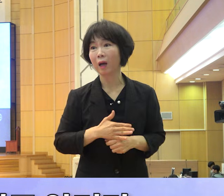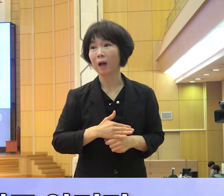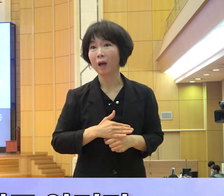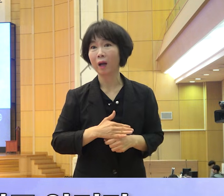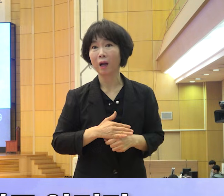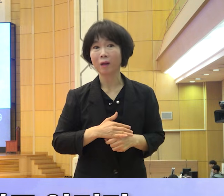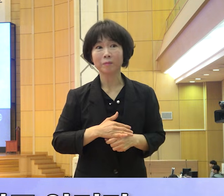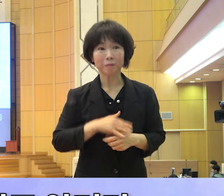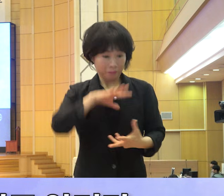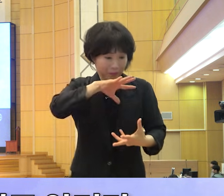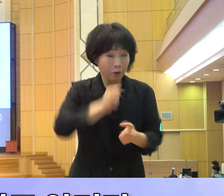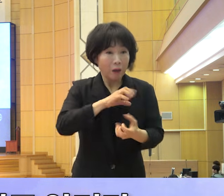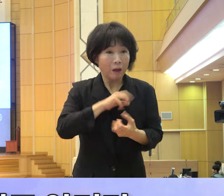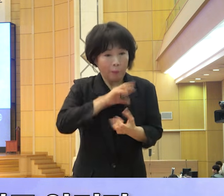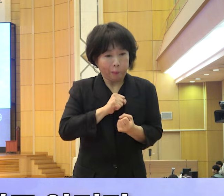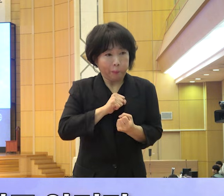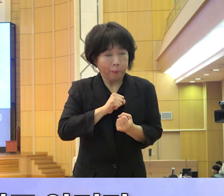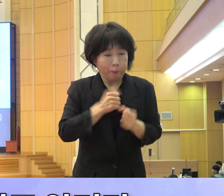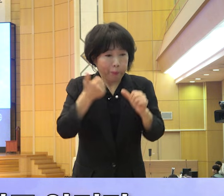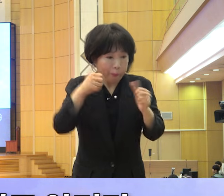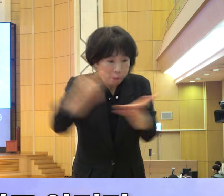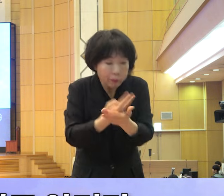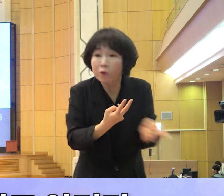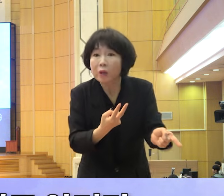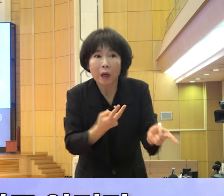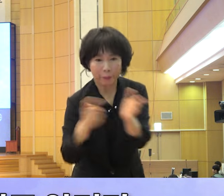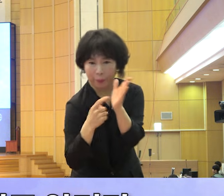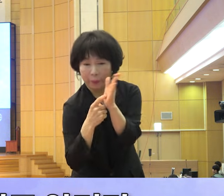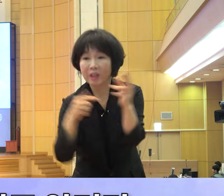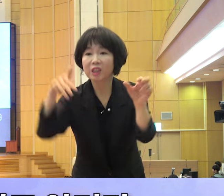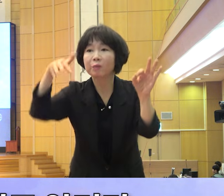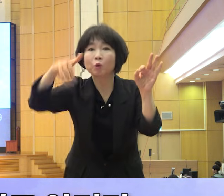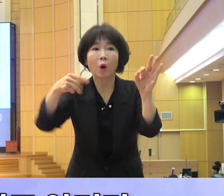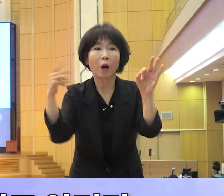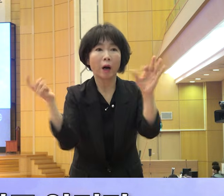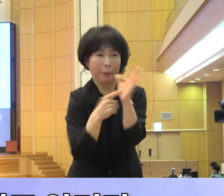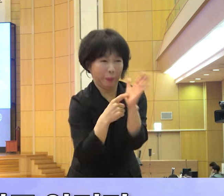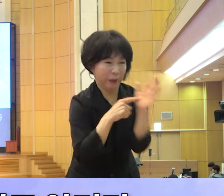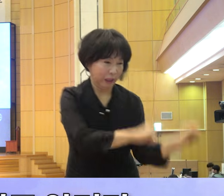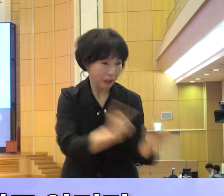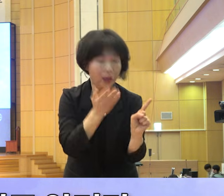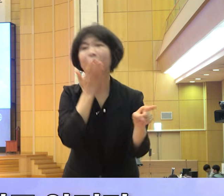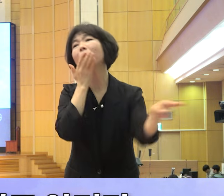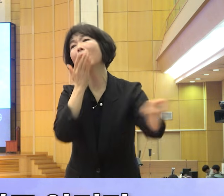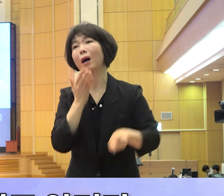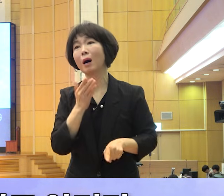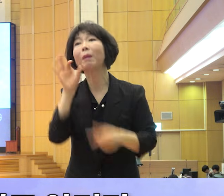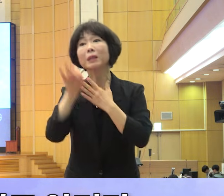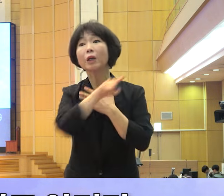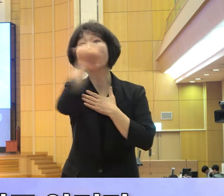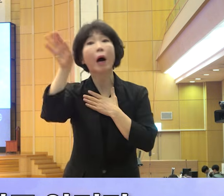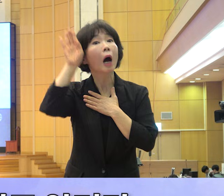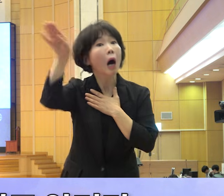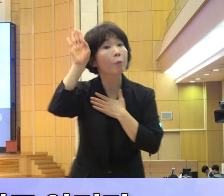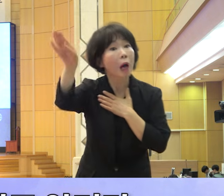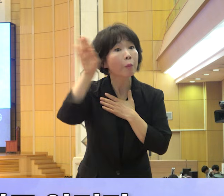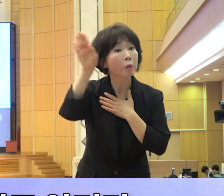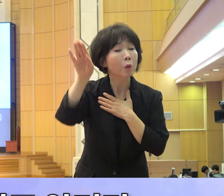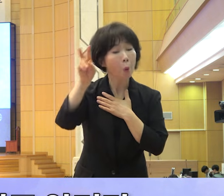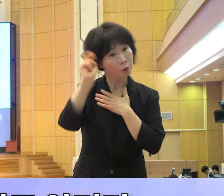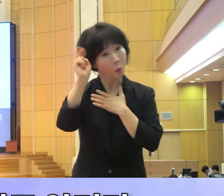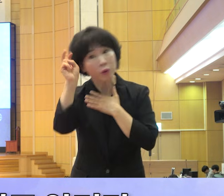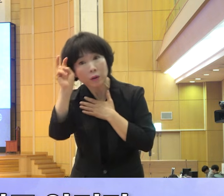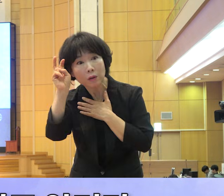골든타임이 10초라는 거예요. 그래서 여러분에게 그런 일이 있으면 안 되지만